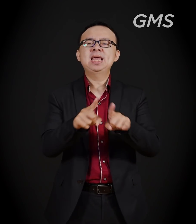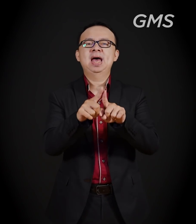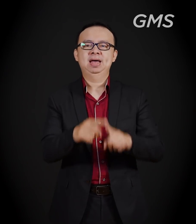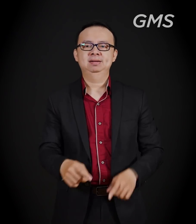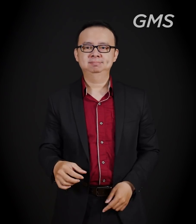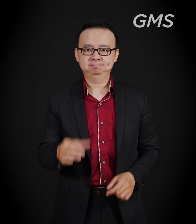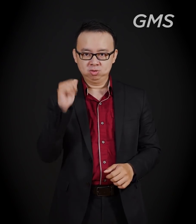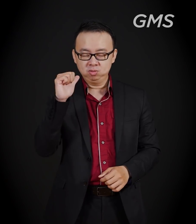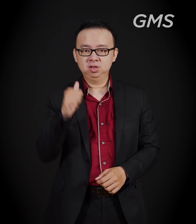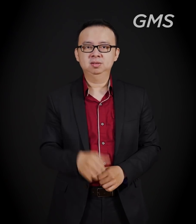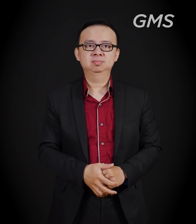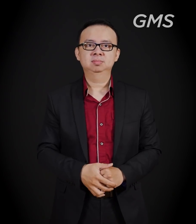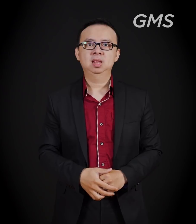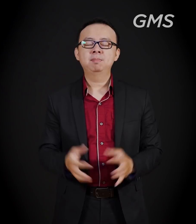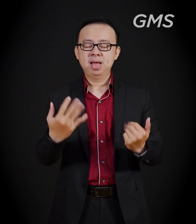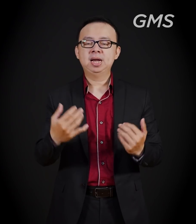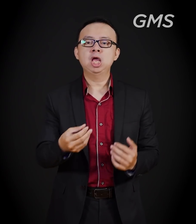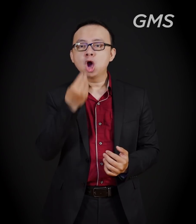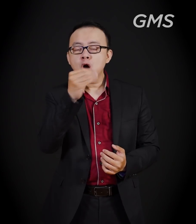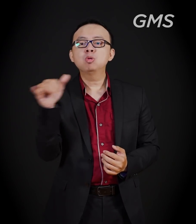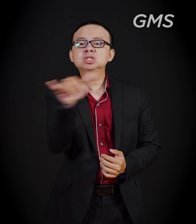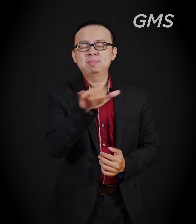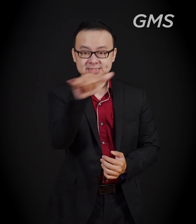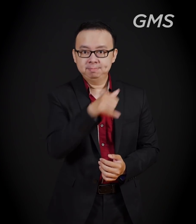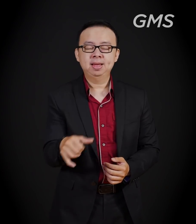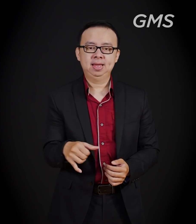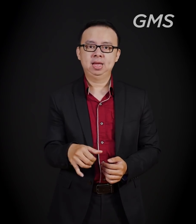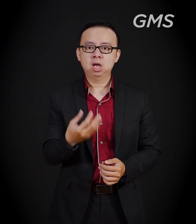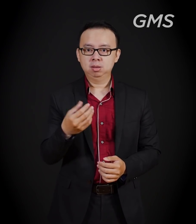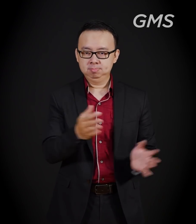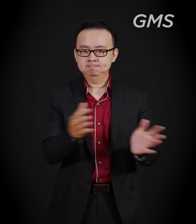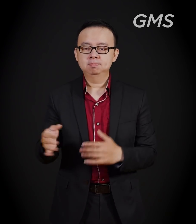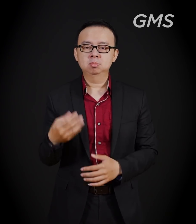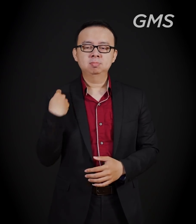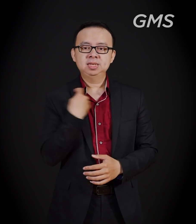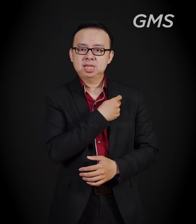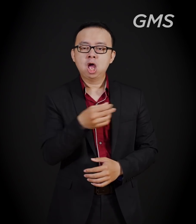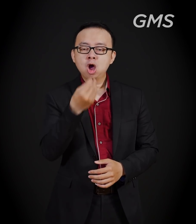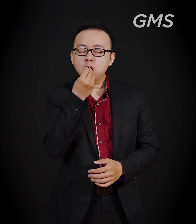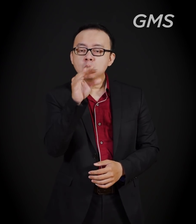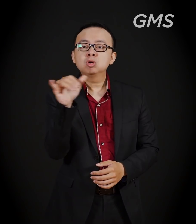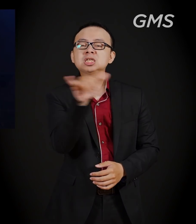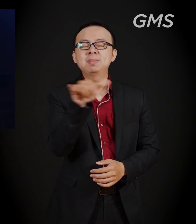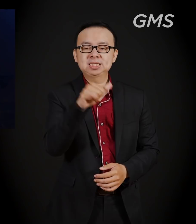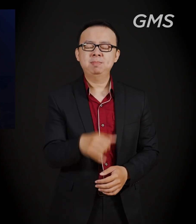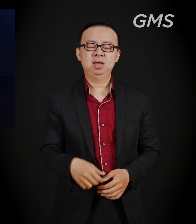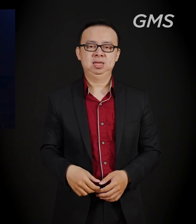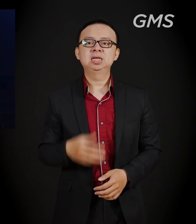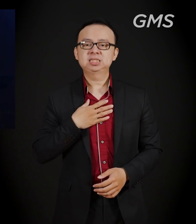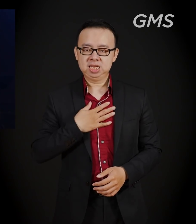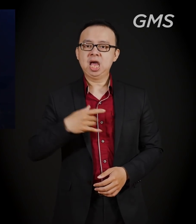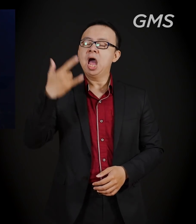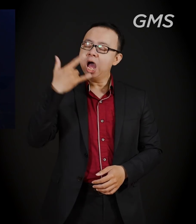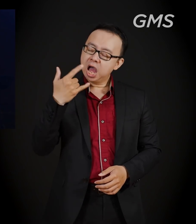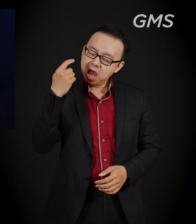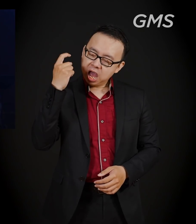Wuih, sama-sama bilang sama saya harus taat dan setia. Amin. Gereja hari-hari ini sedang berpikir